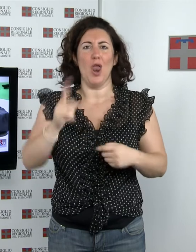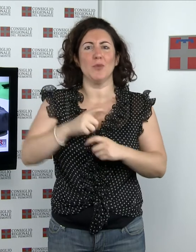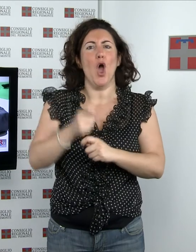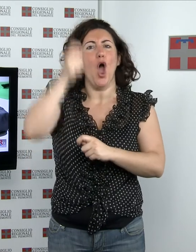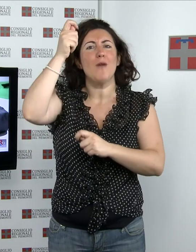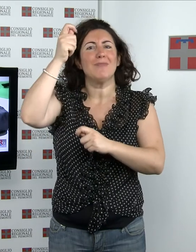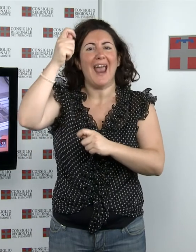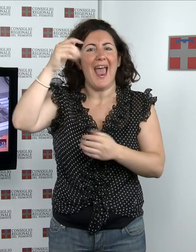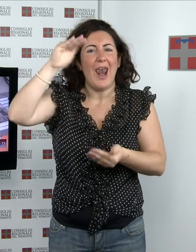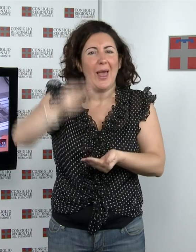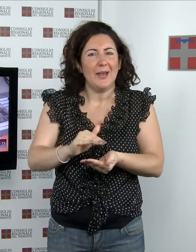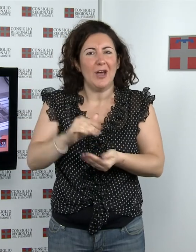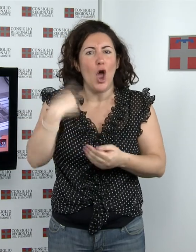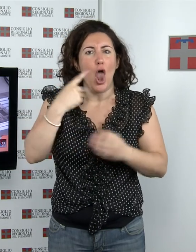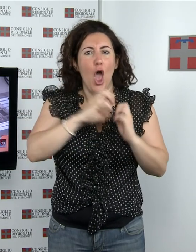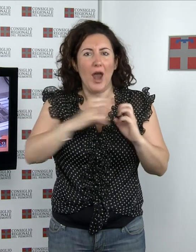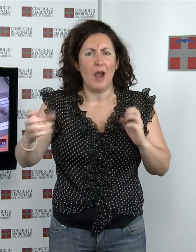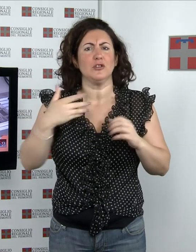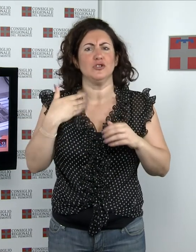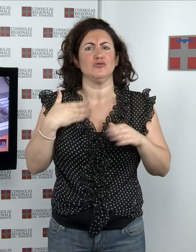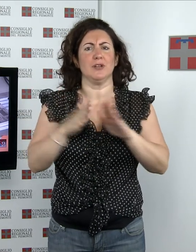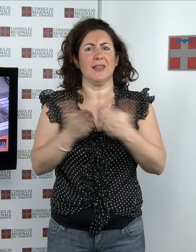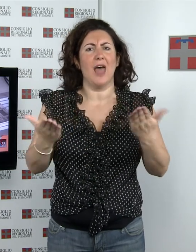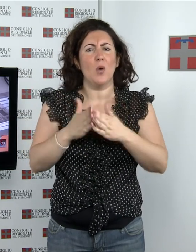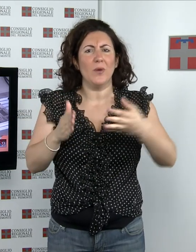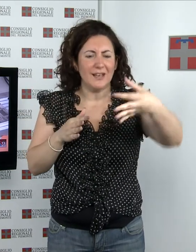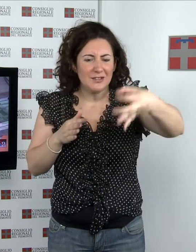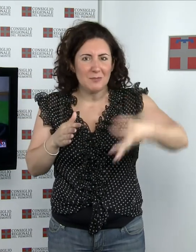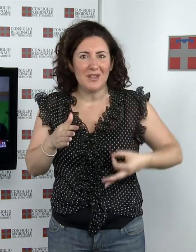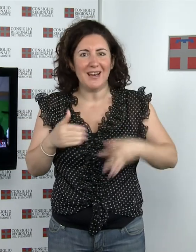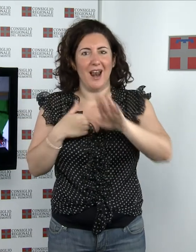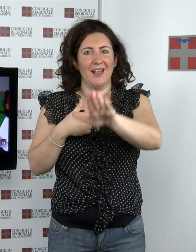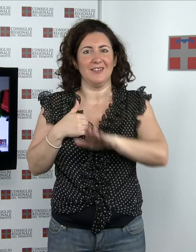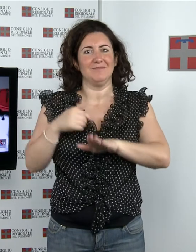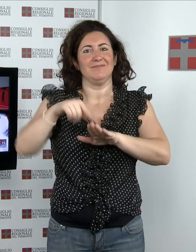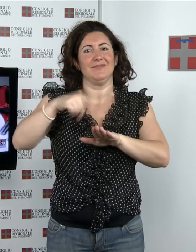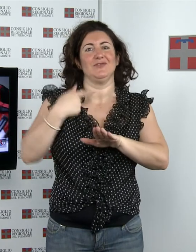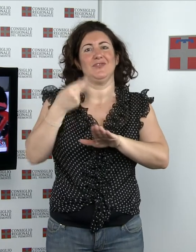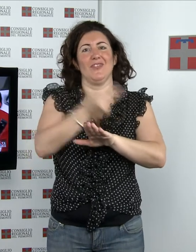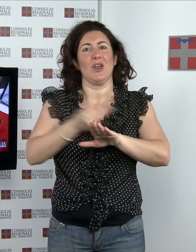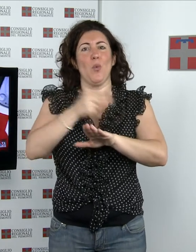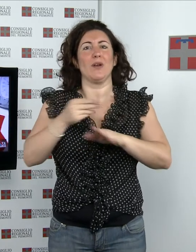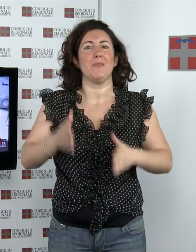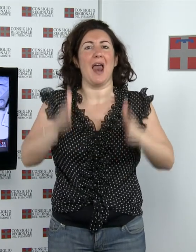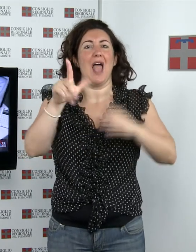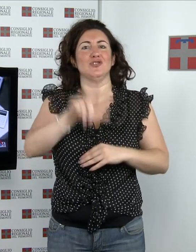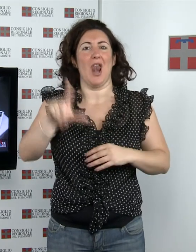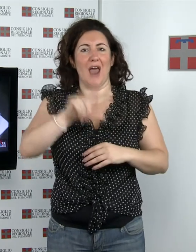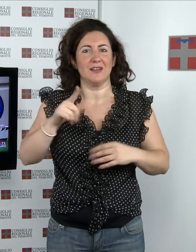colorati Ma si anche i taccuini a spirale con l'immagine di Palazzo Lascaris le magliette gli zainetti e gli orologi da tavolo con il